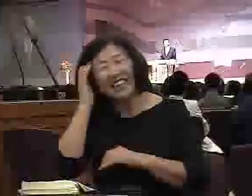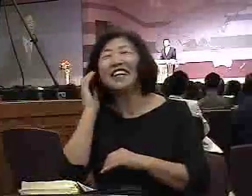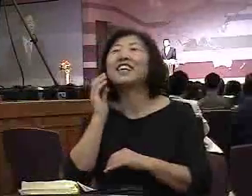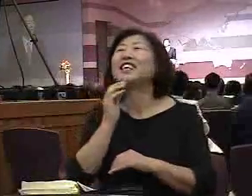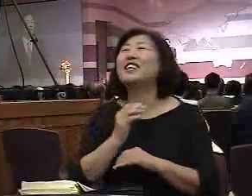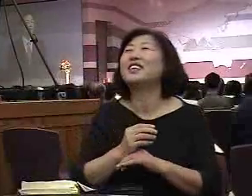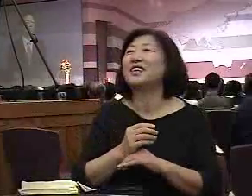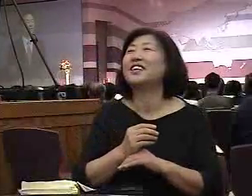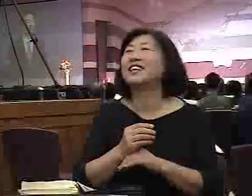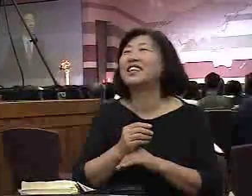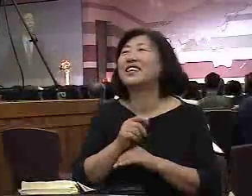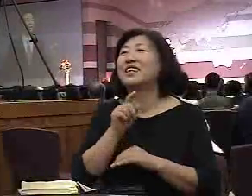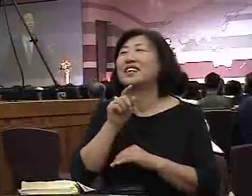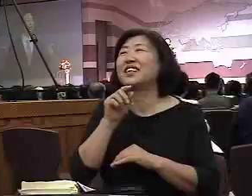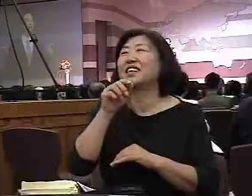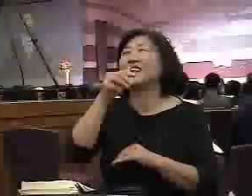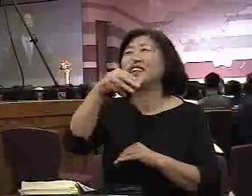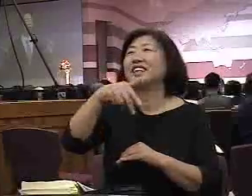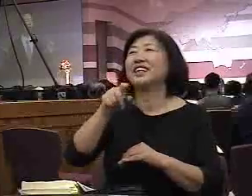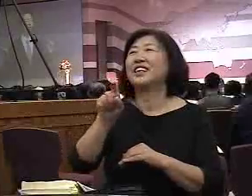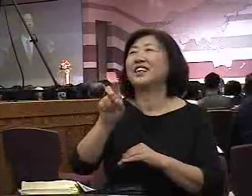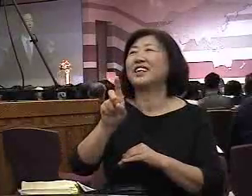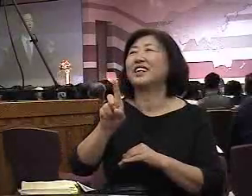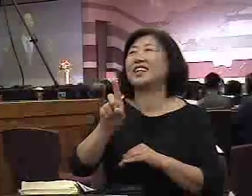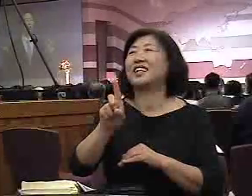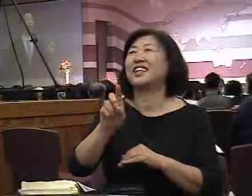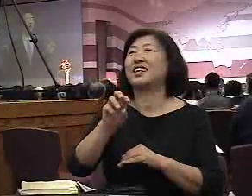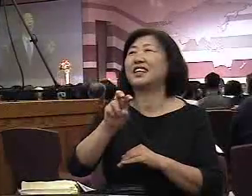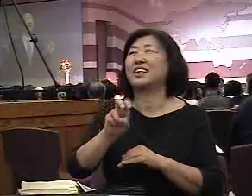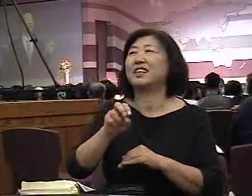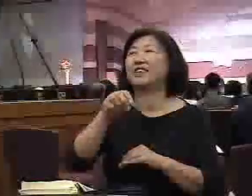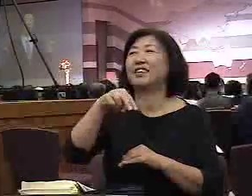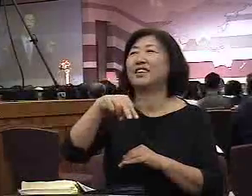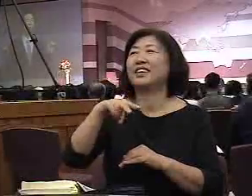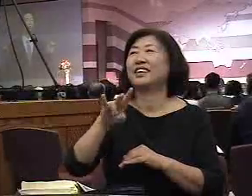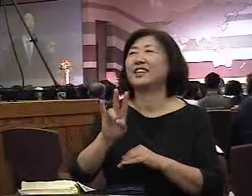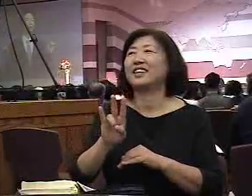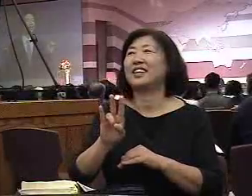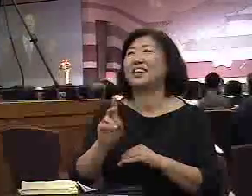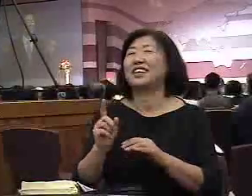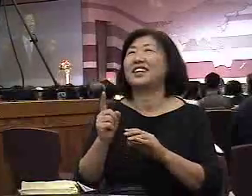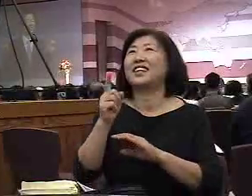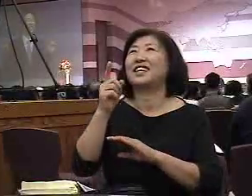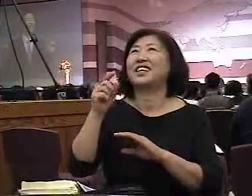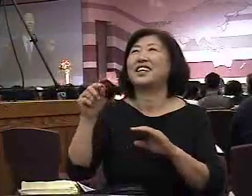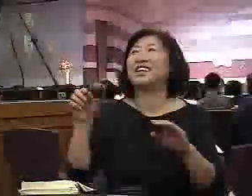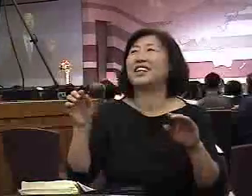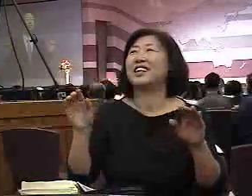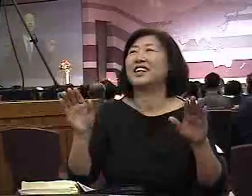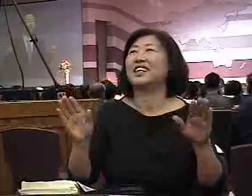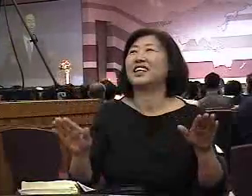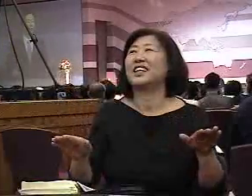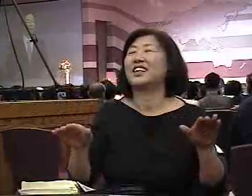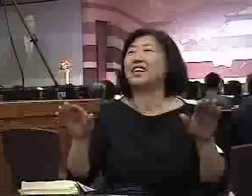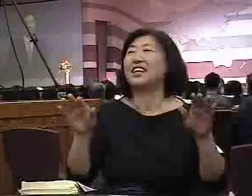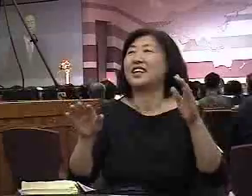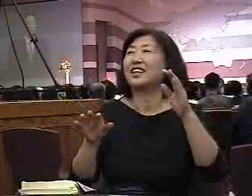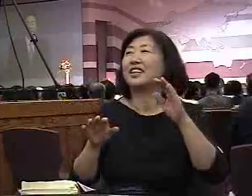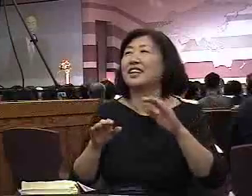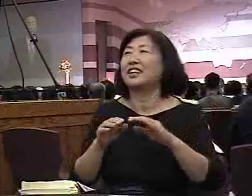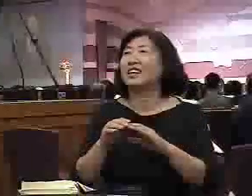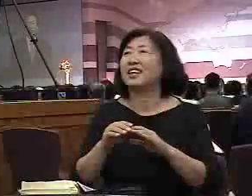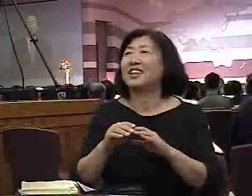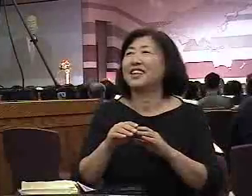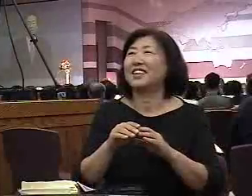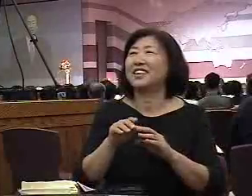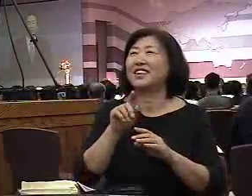상상을 해보셨습니까? 참새가 그 날개 위에 새끼를 얹고 높이 날아오를 수도 없겠지만 날아올라서 떨어뜨리면 그 참새 새끼